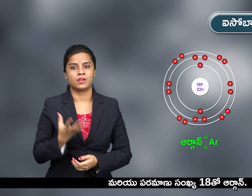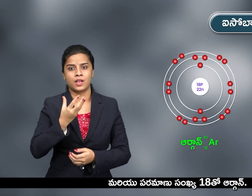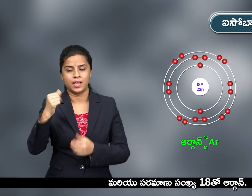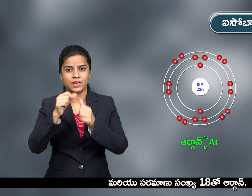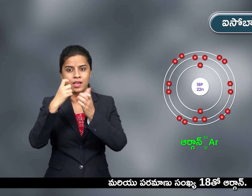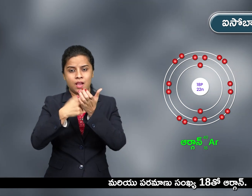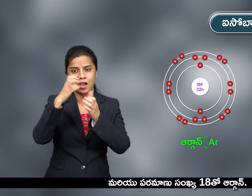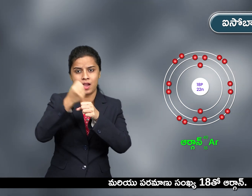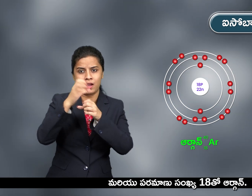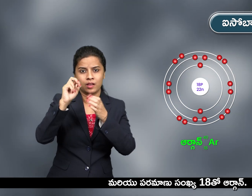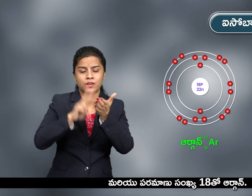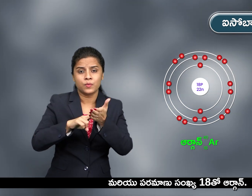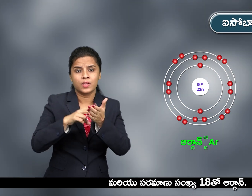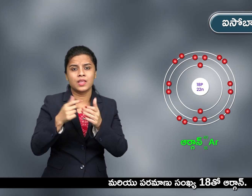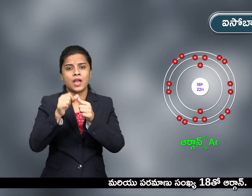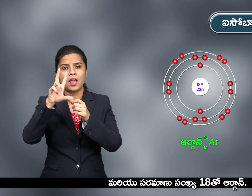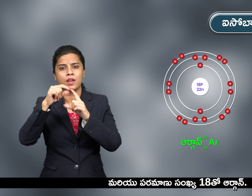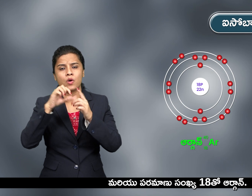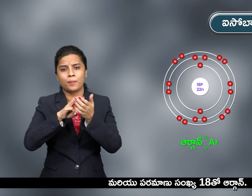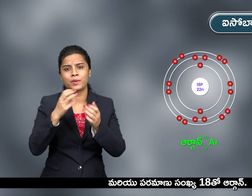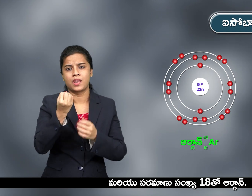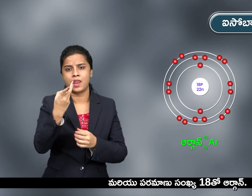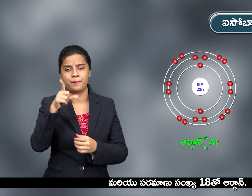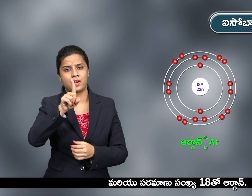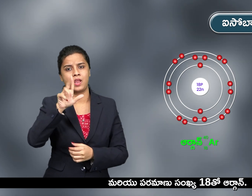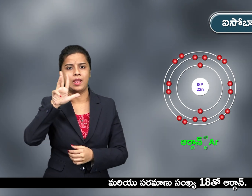సంఖ్య 18తో ఆర్గాన్.